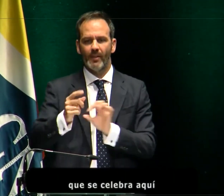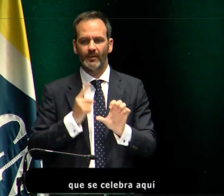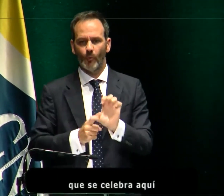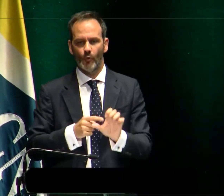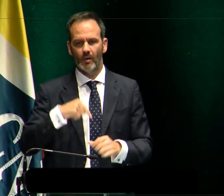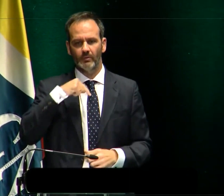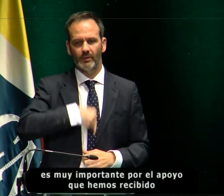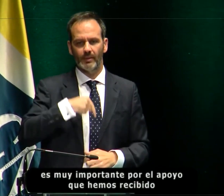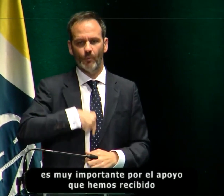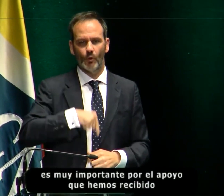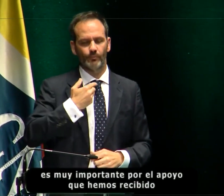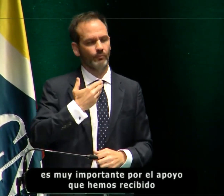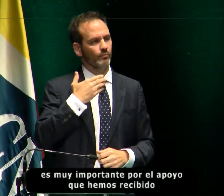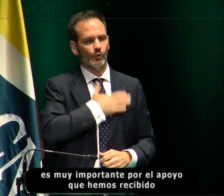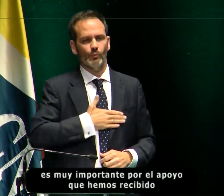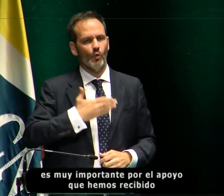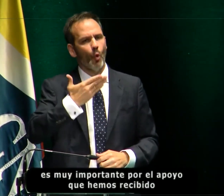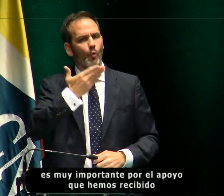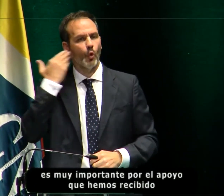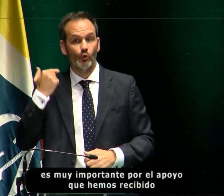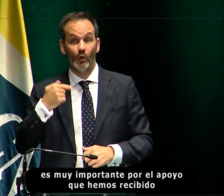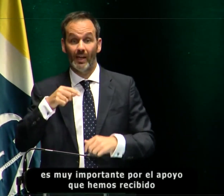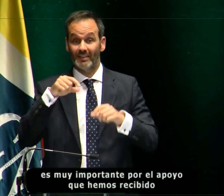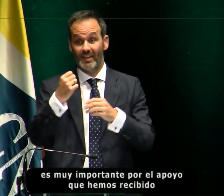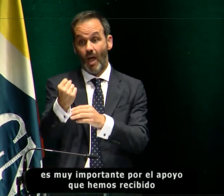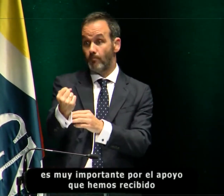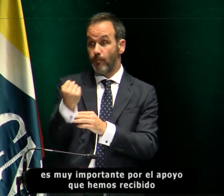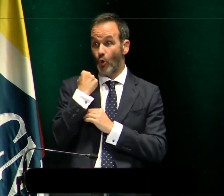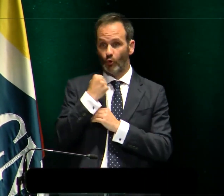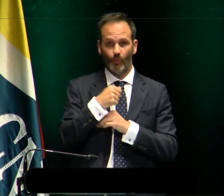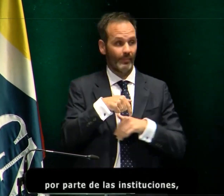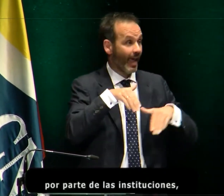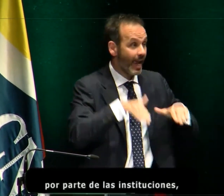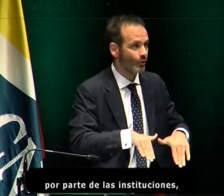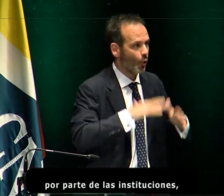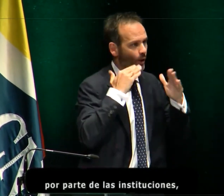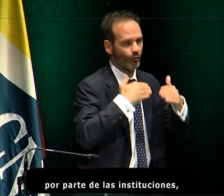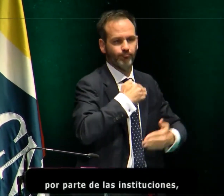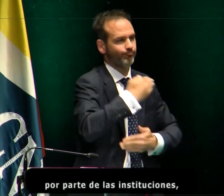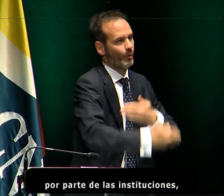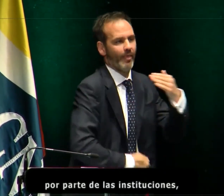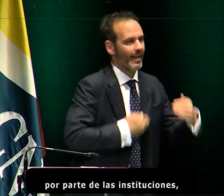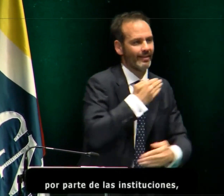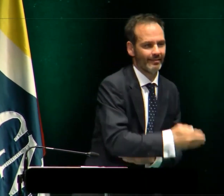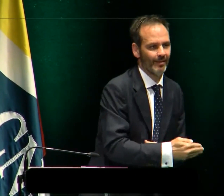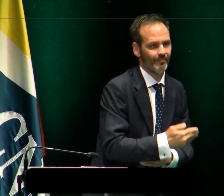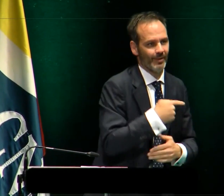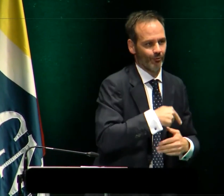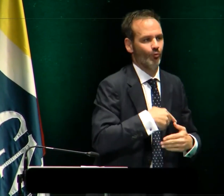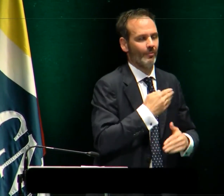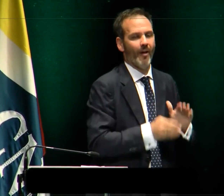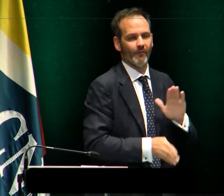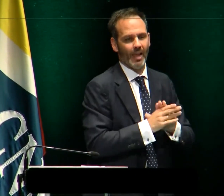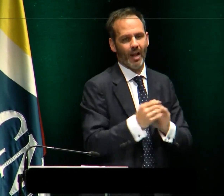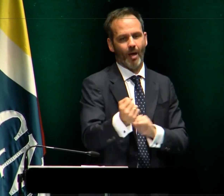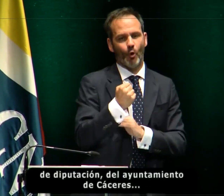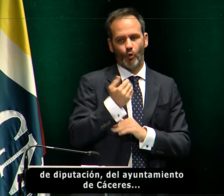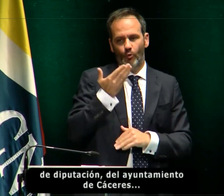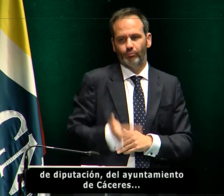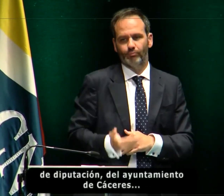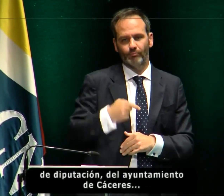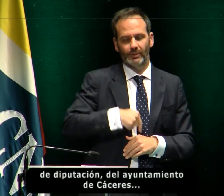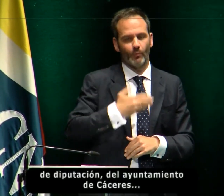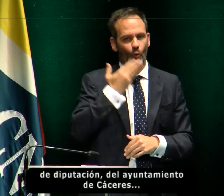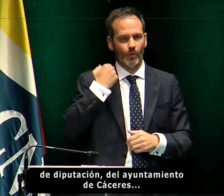Diputación, del Ayuntamiento, Diputaciones de Cáceres, de Badajoz, del Ayuntamiento de Cáceres, y nos sentimos muy orgullosos también porque la Junta nos ha ayudado, la Asamblea de Extremadura